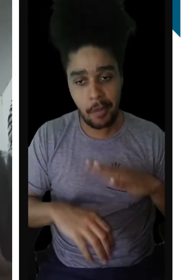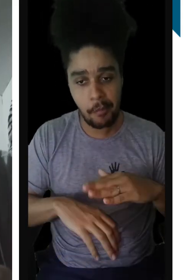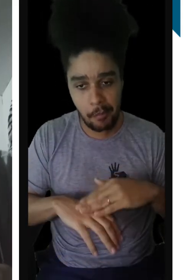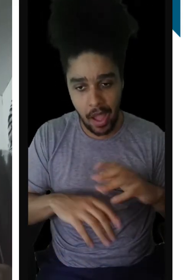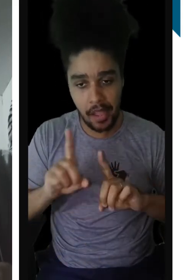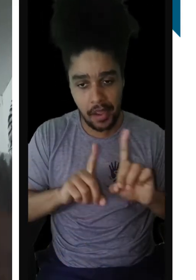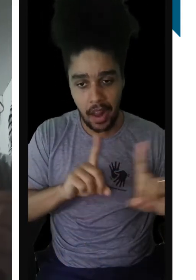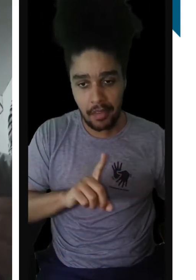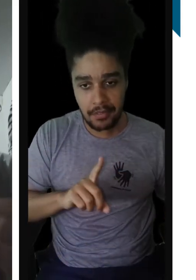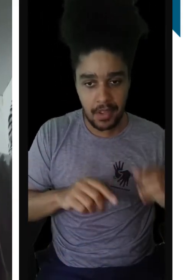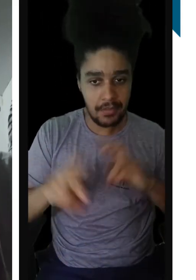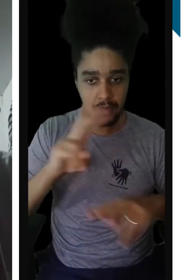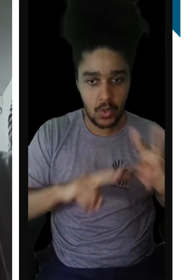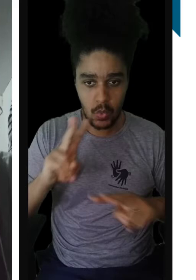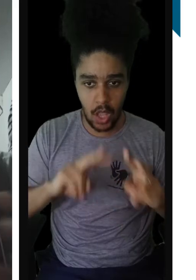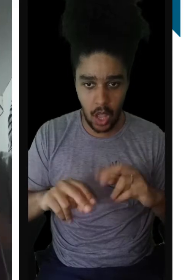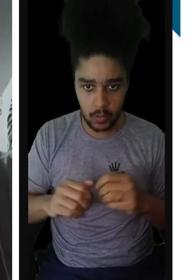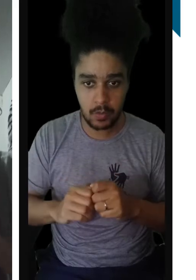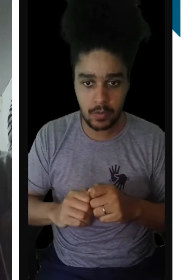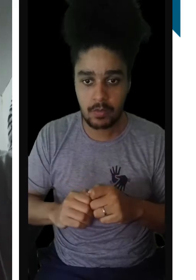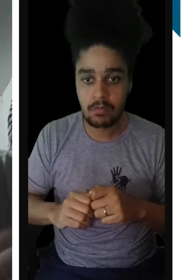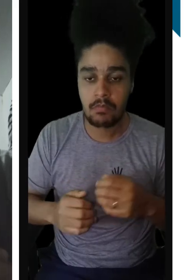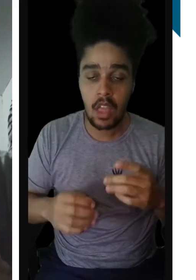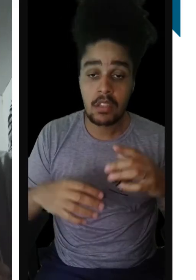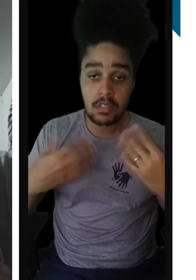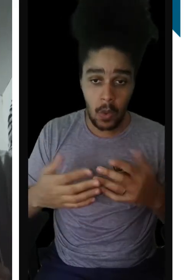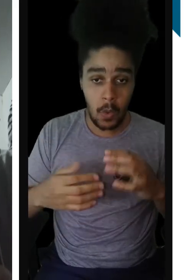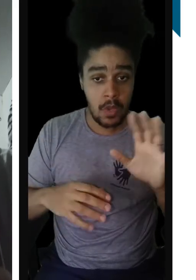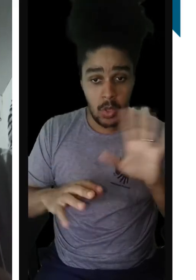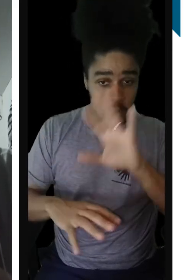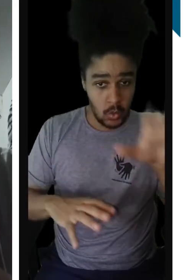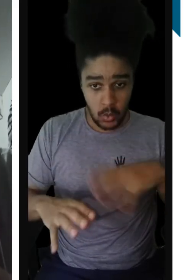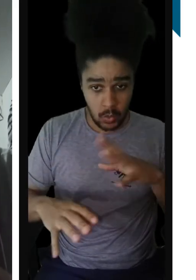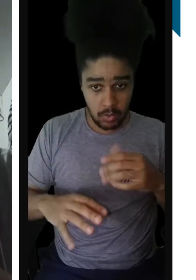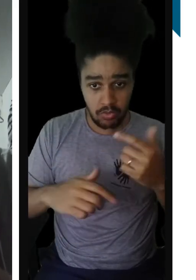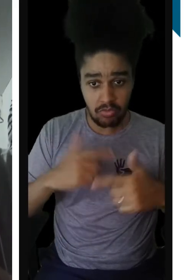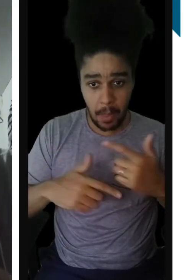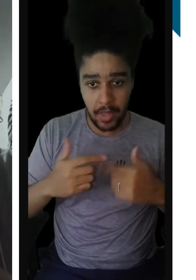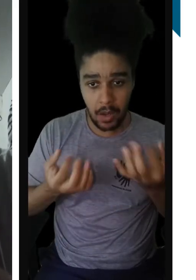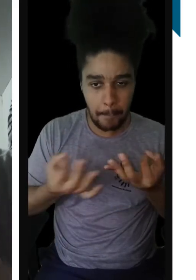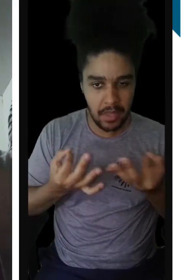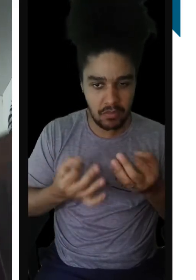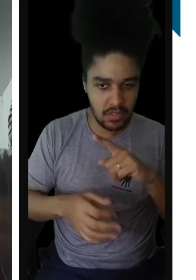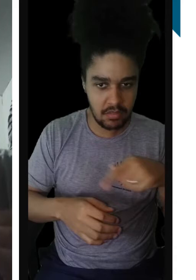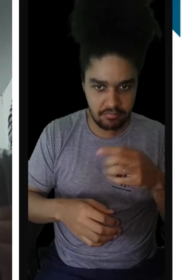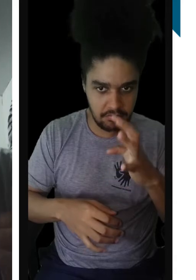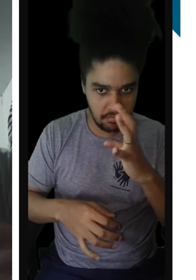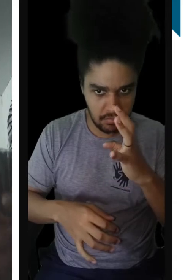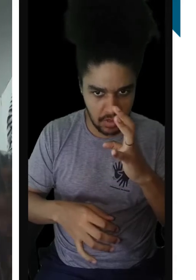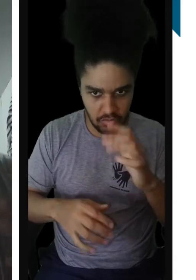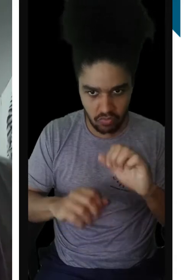gráfica, né, uma forma mais visual. Então, para tentar contemplar todo mundo e o trabalho ficar perfeito,